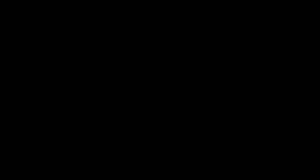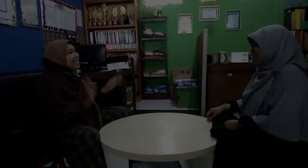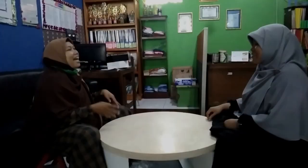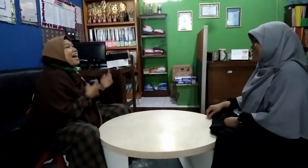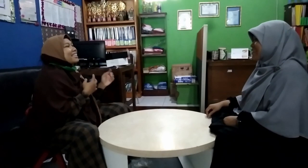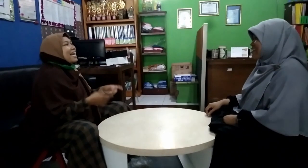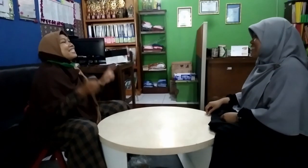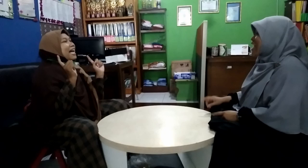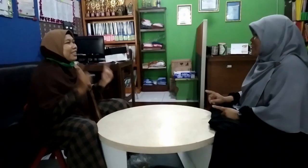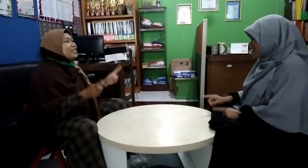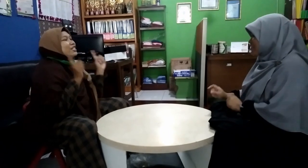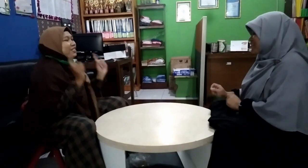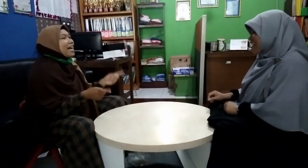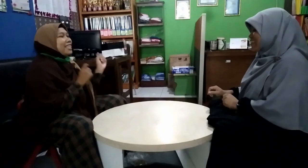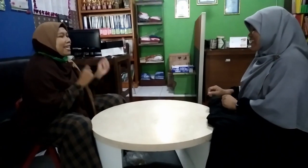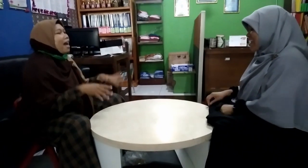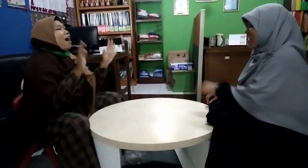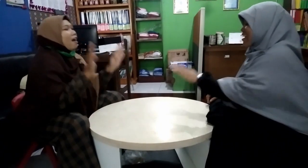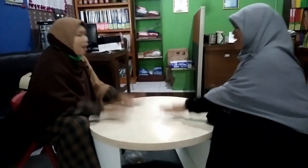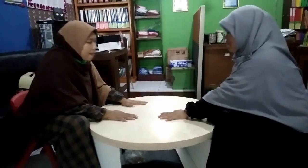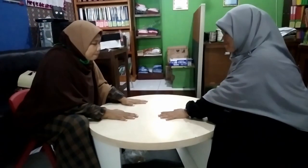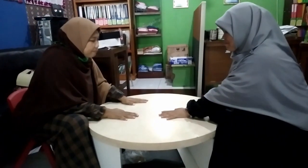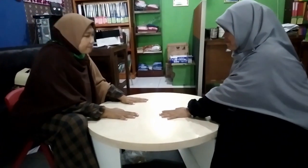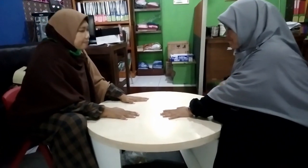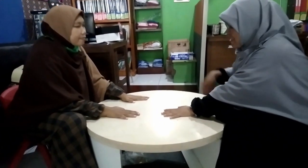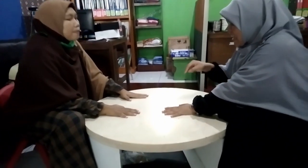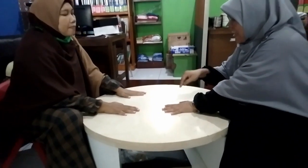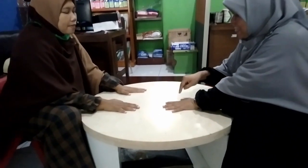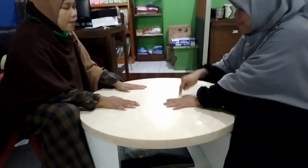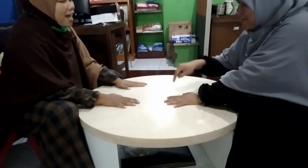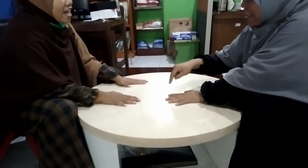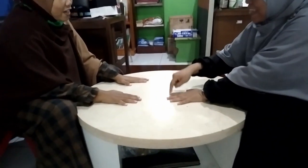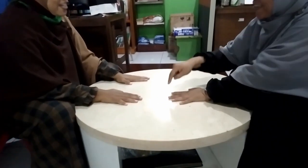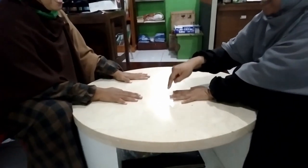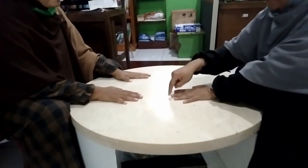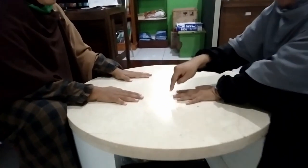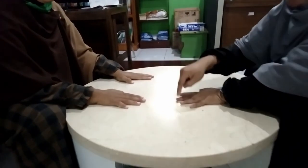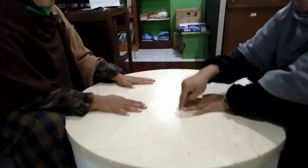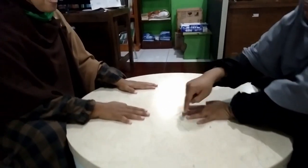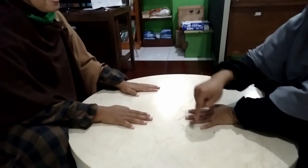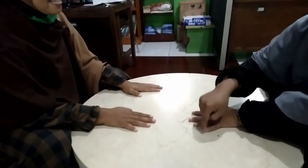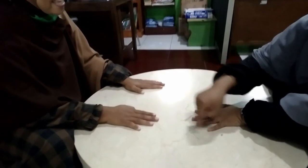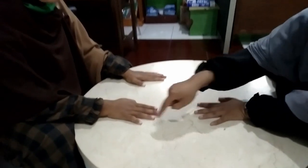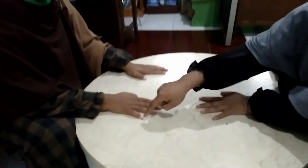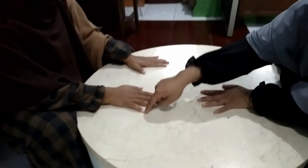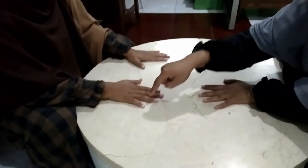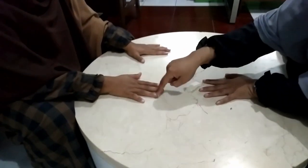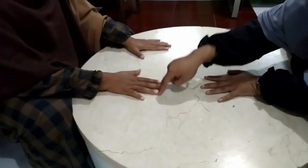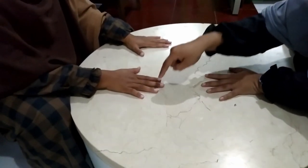Bermain kata 1, 2, 3. Ayo ayo ngaji, ngaji ni sing tenanan